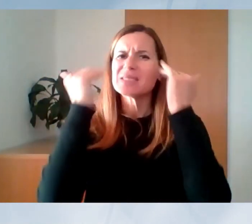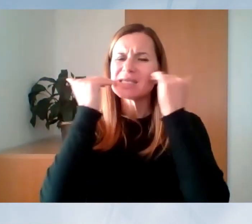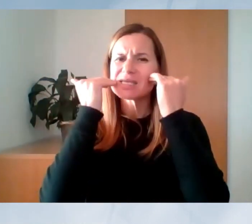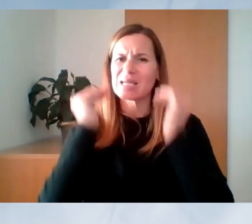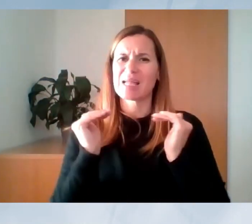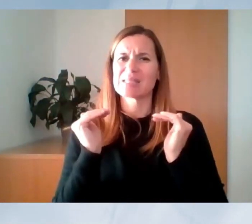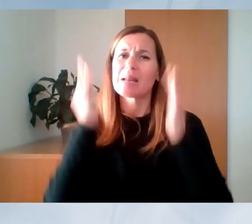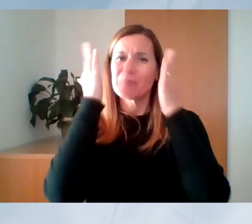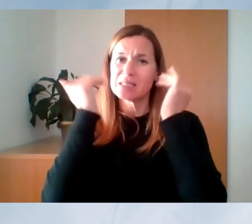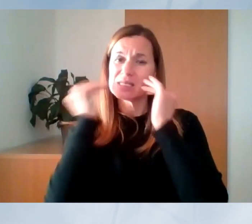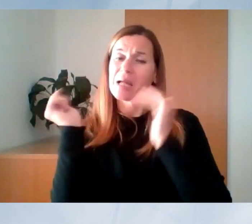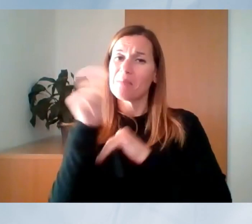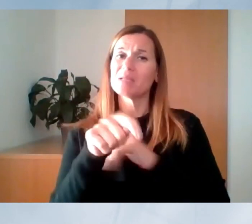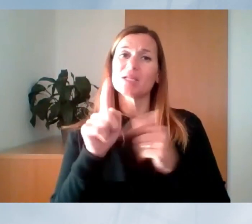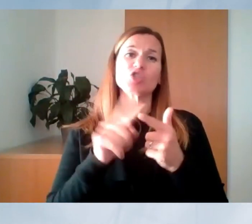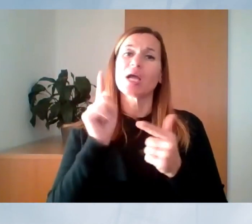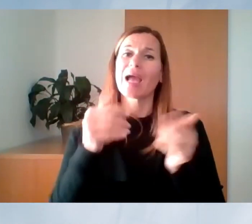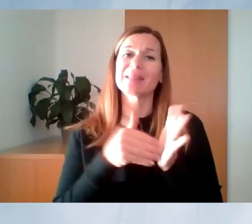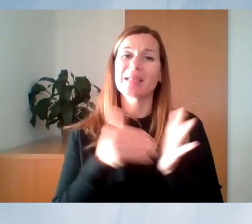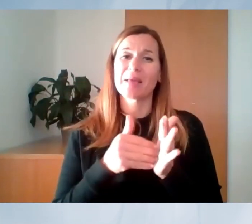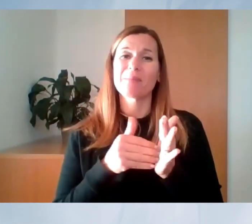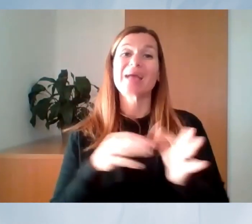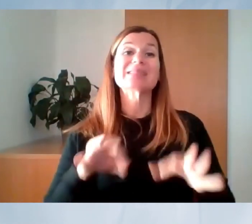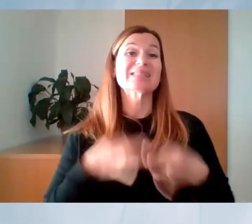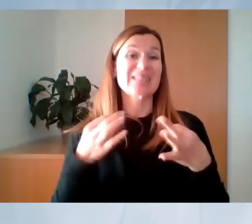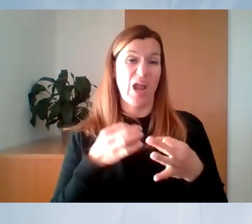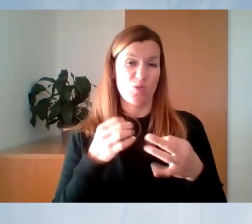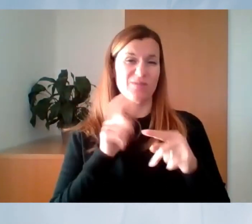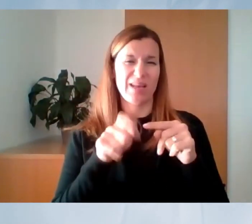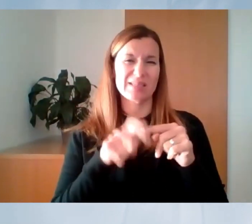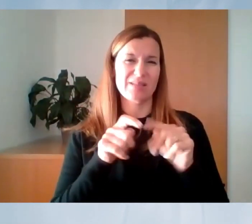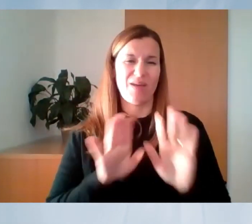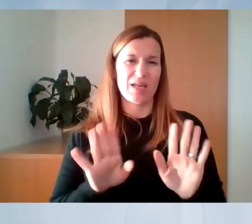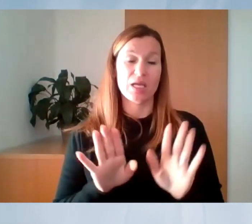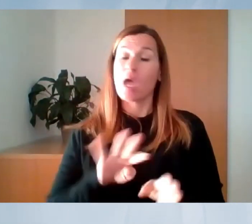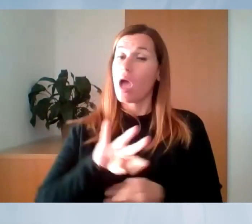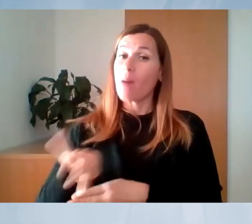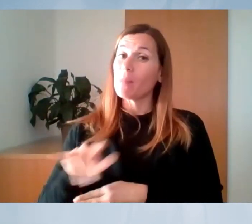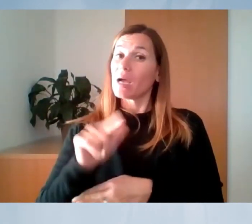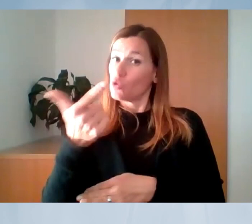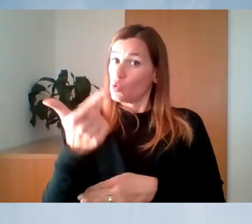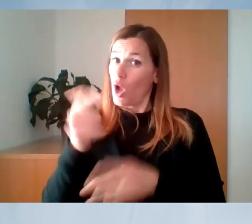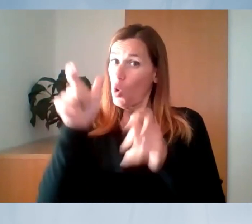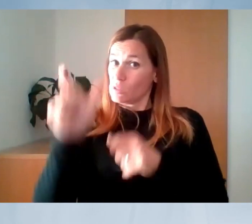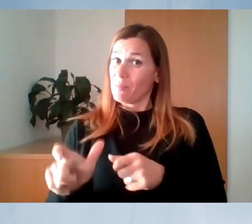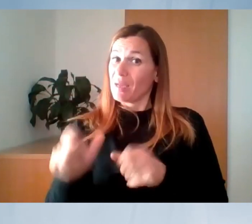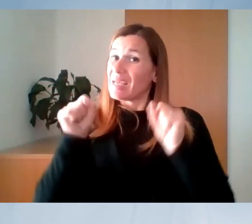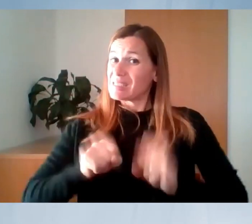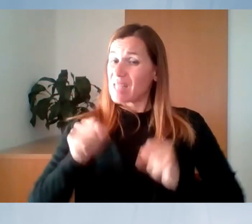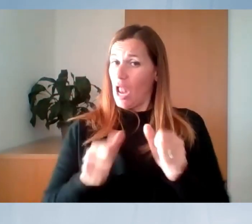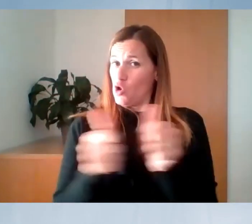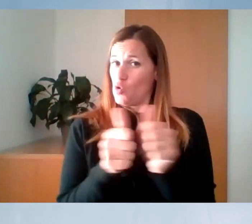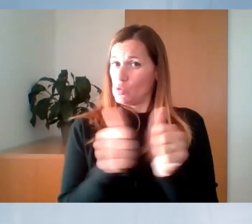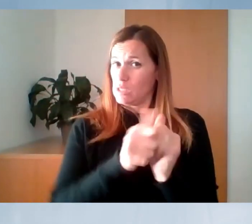ali pa sestra. Sestra pride, kadar je treba kaj zdravstvenega, medtem ko to osebi, ki pa stalno